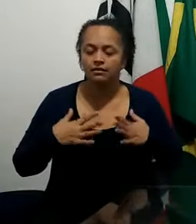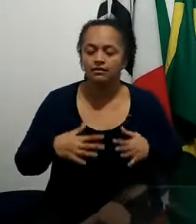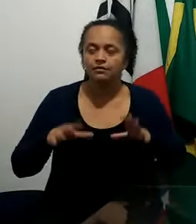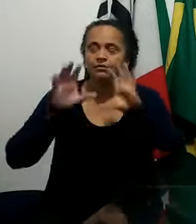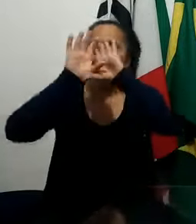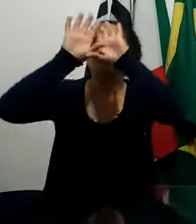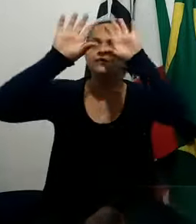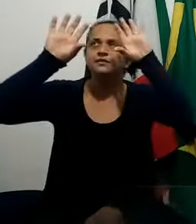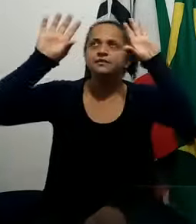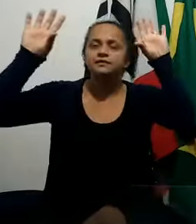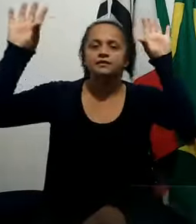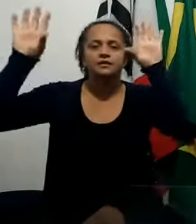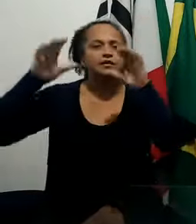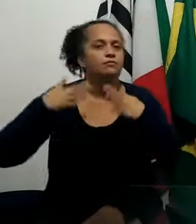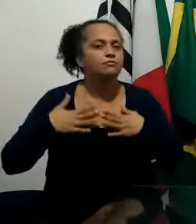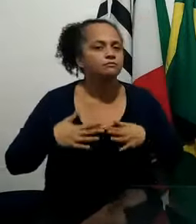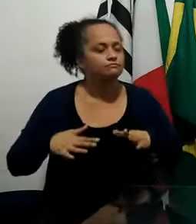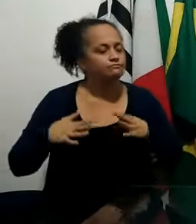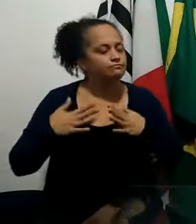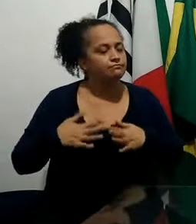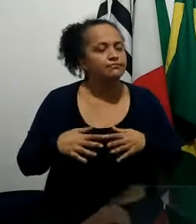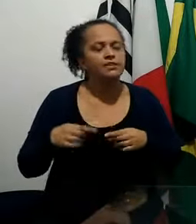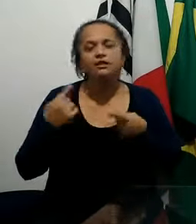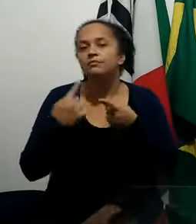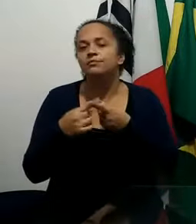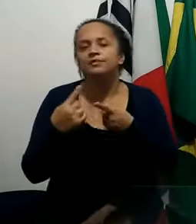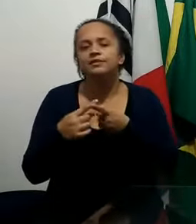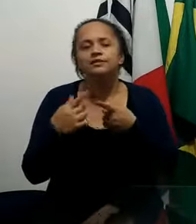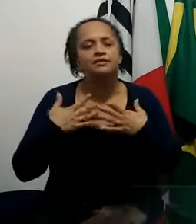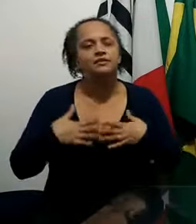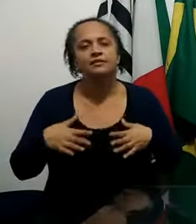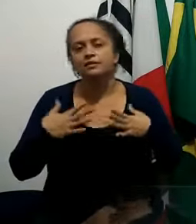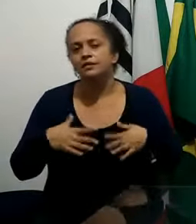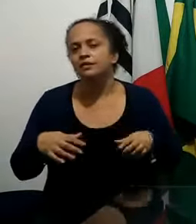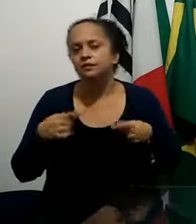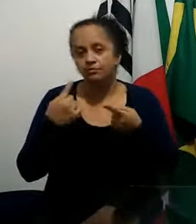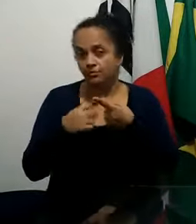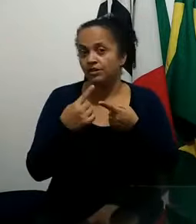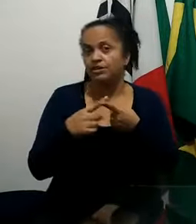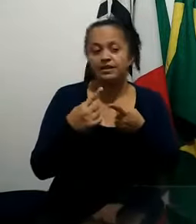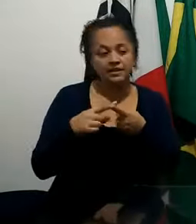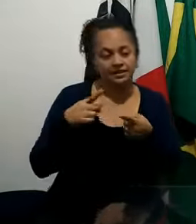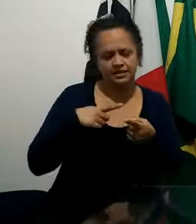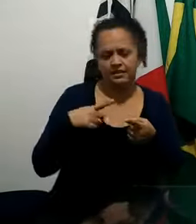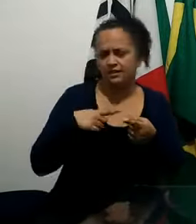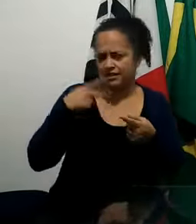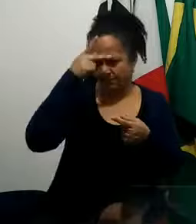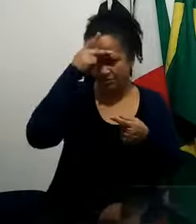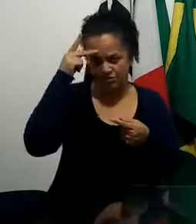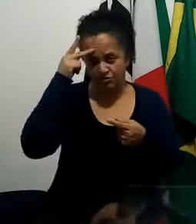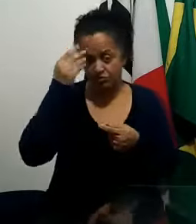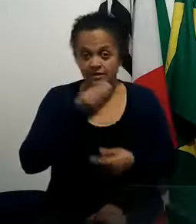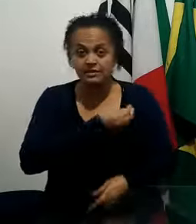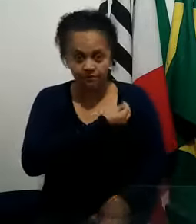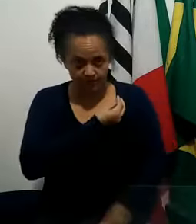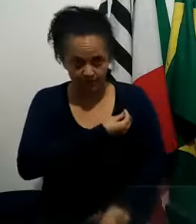silêncio? Porque há uma terrível expectativa dos que ainda estão vivos, que não morreram nesses